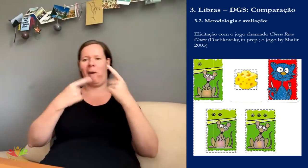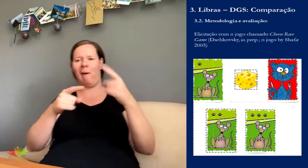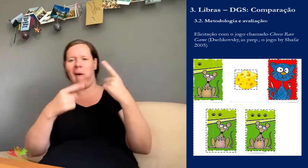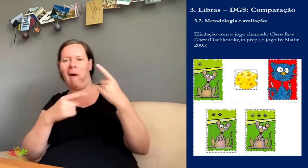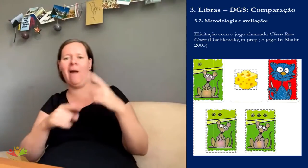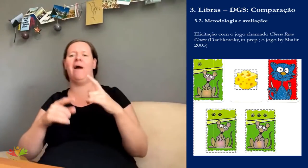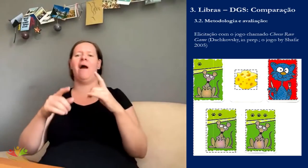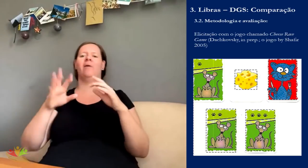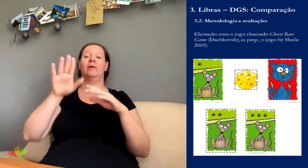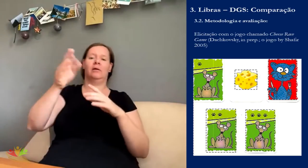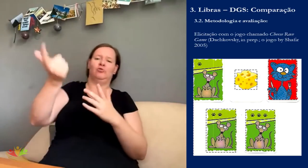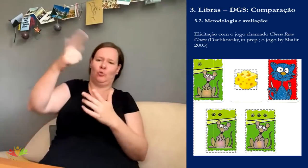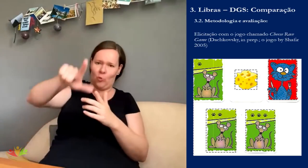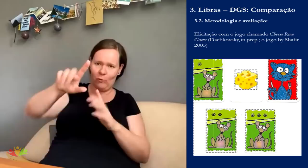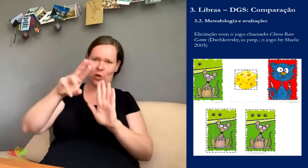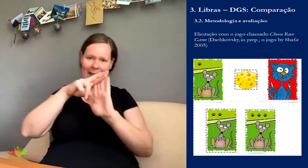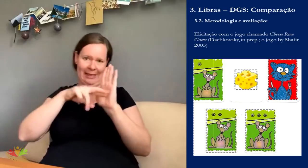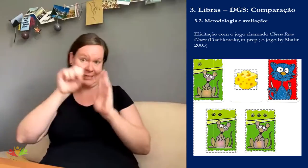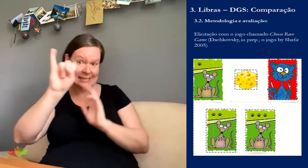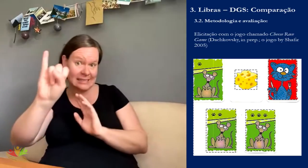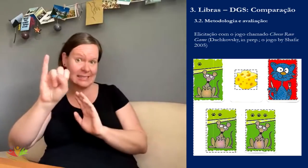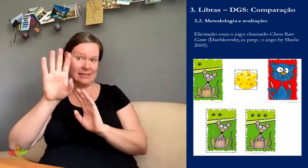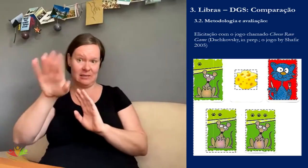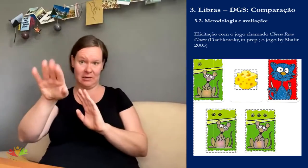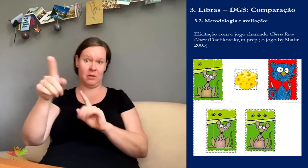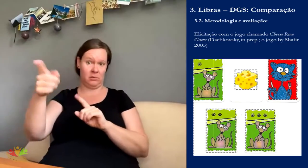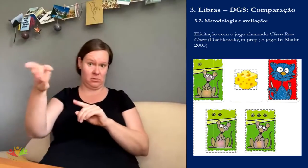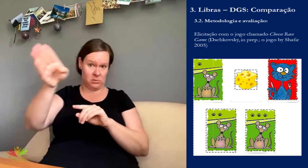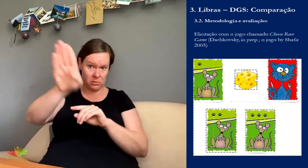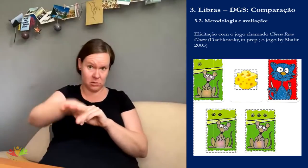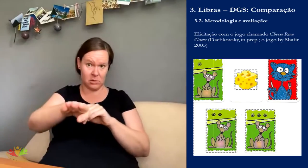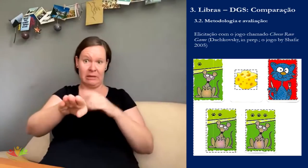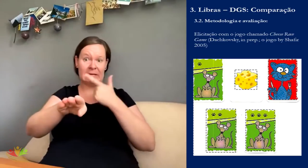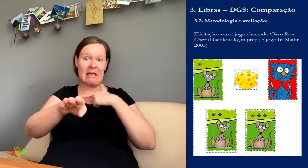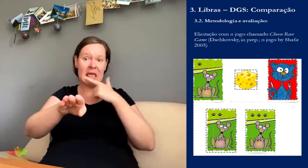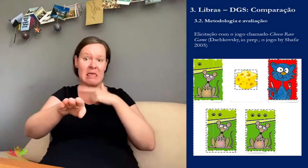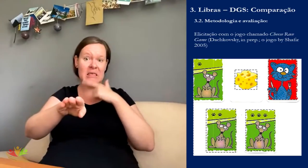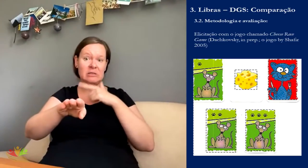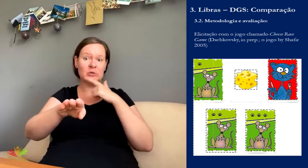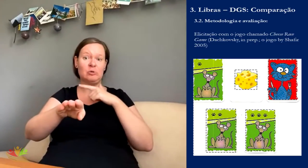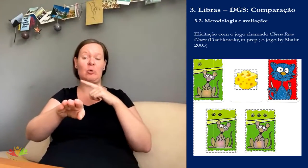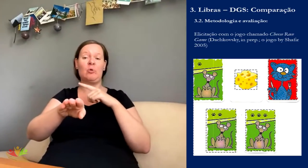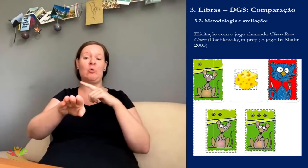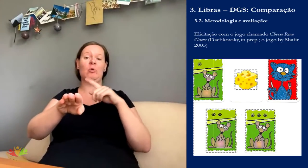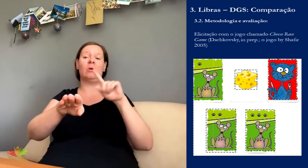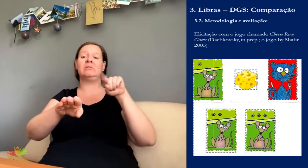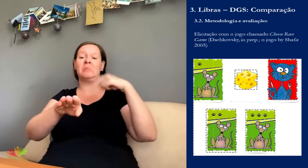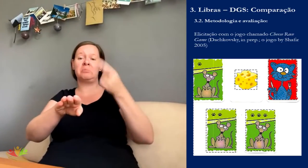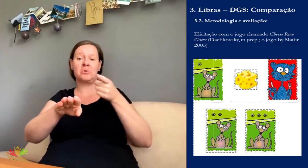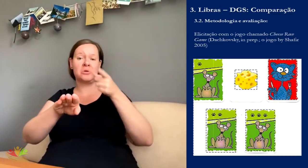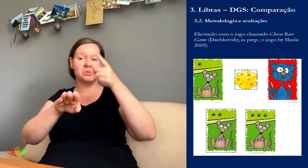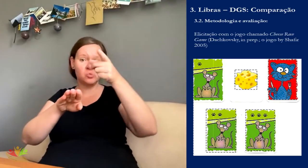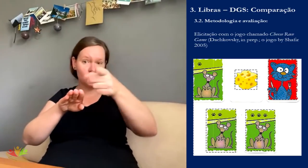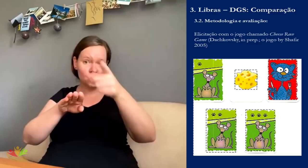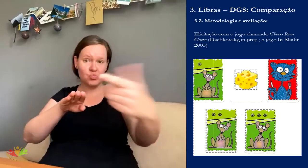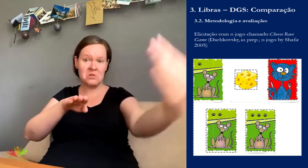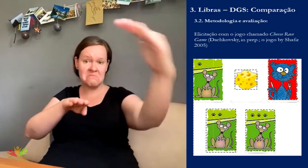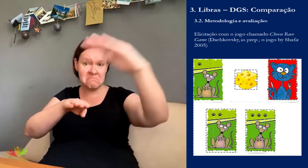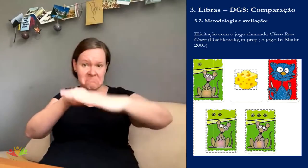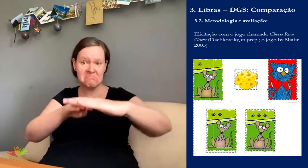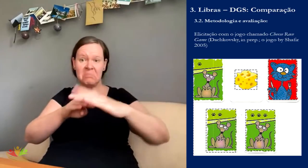Então, qual é a estratégia? É que no momento da explicitação